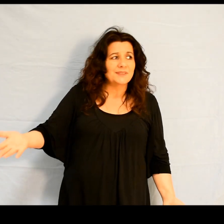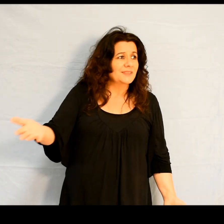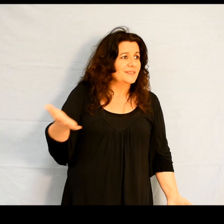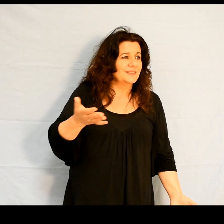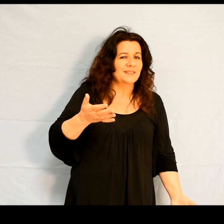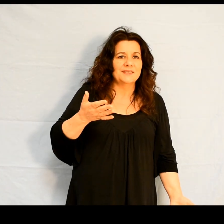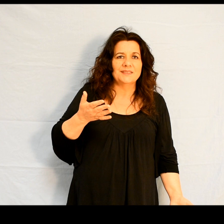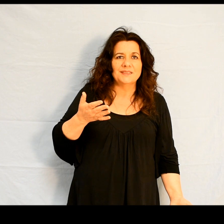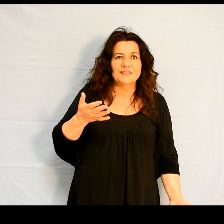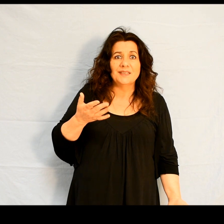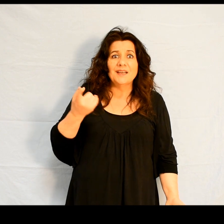Partès,